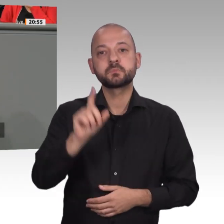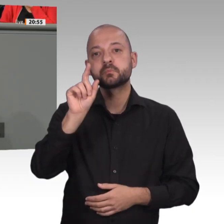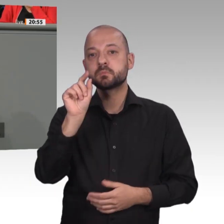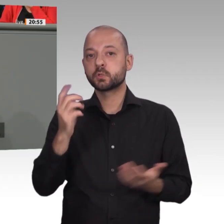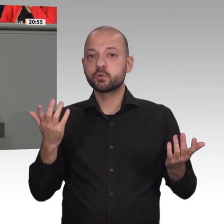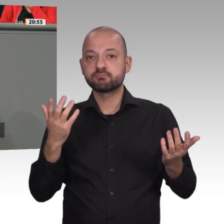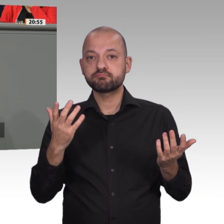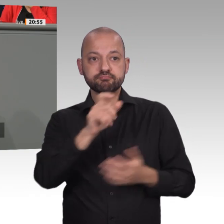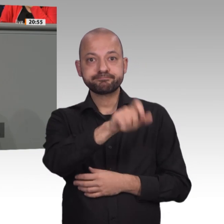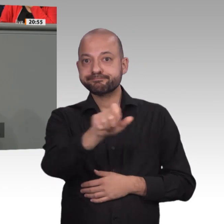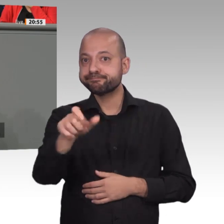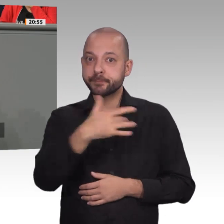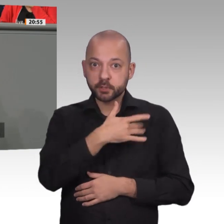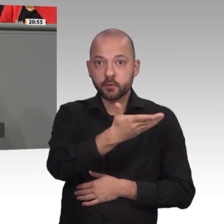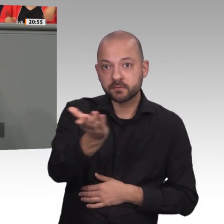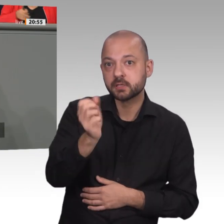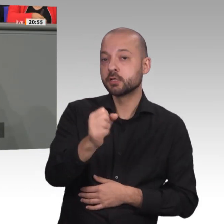Selbstbestimmung.